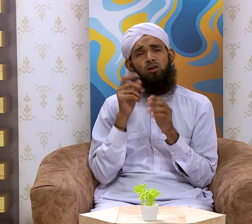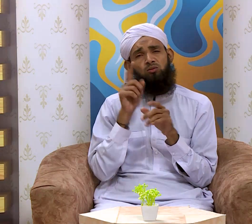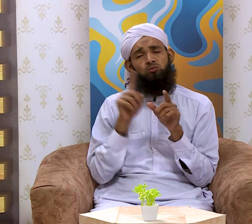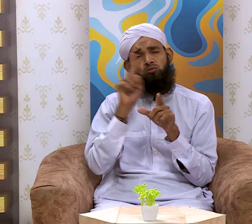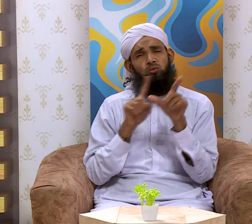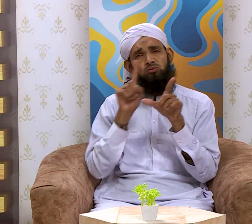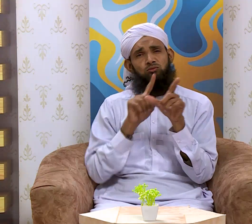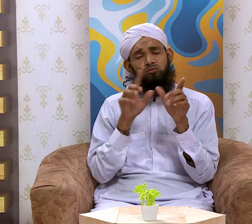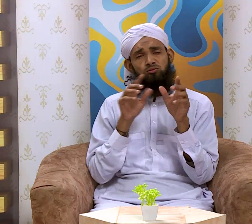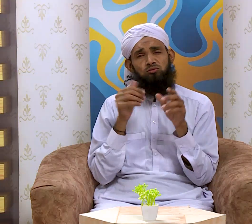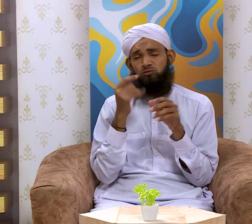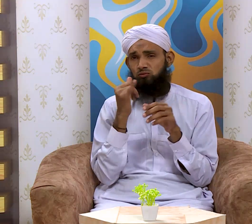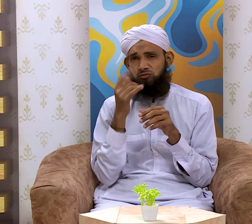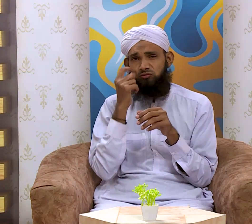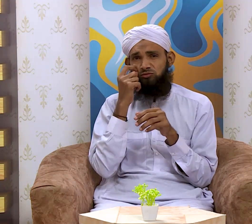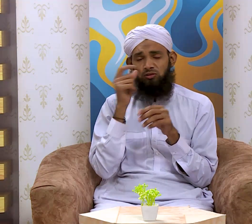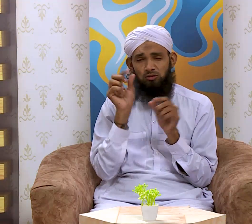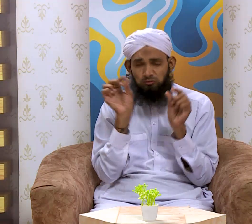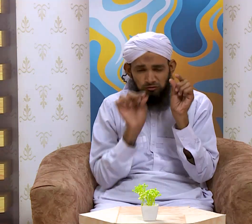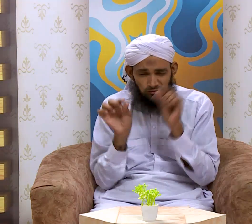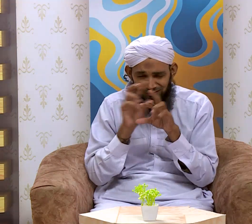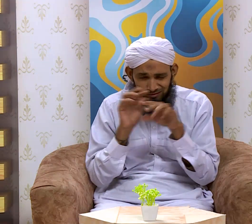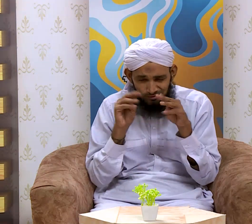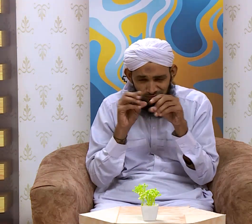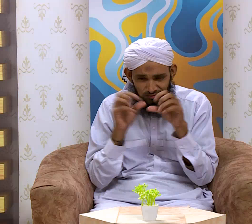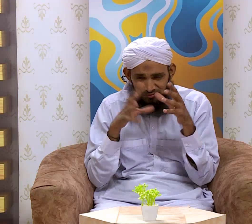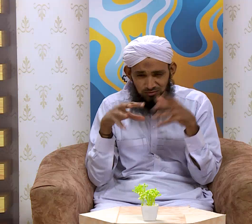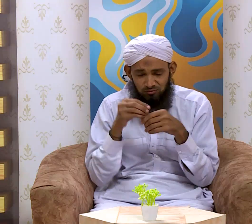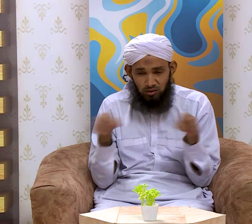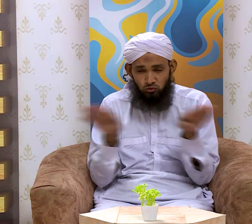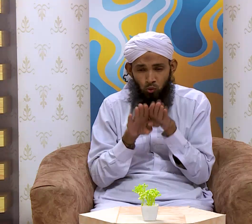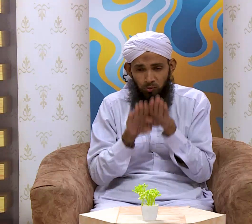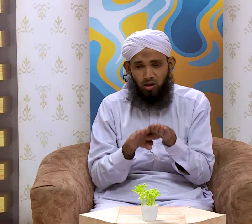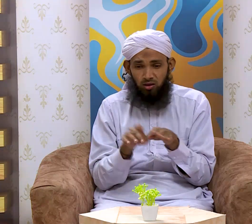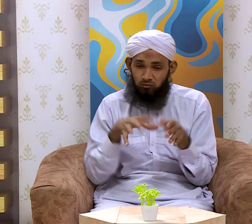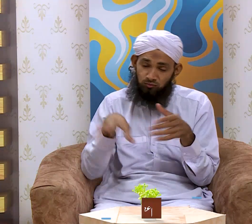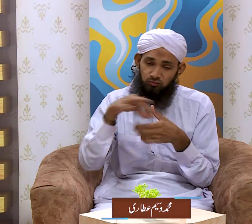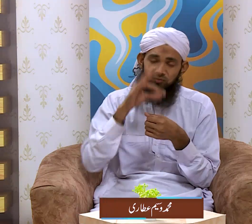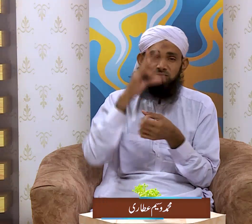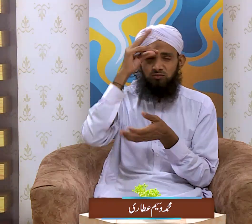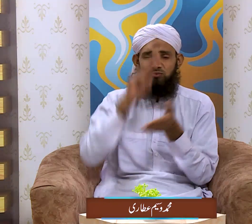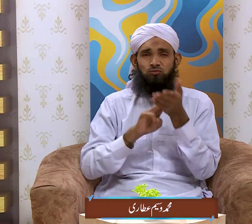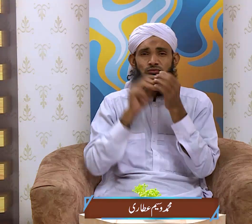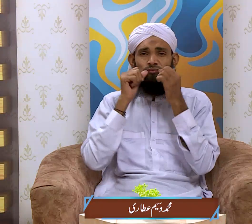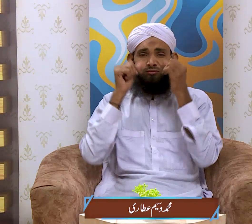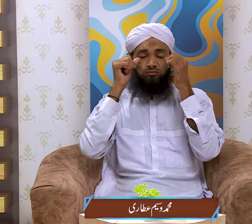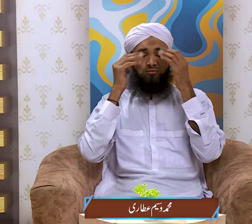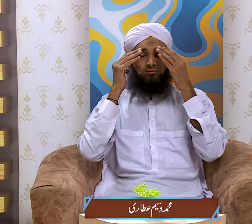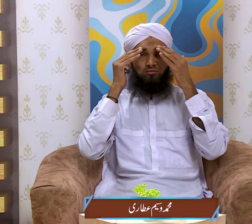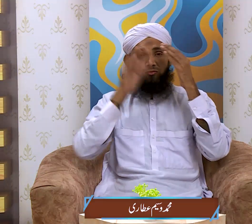تاریکیوں میں جو ذرہ یا ریت کا دانہ پڑا ہوا ہے، میرے آقا کریم صلی اللہ علیہ وآلہ وسلم کو اس کا